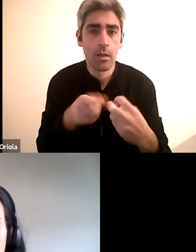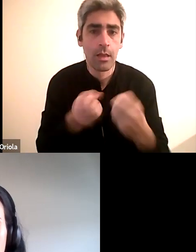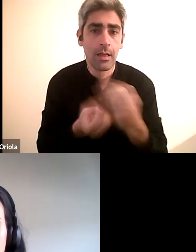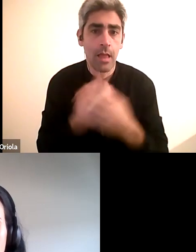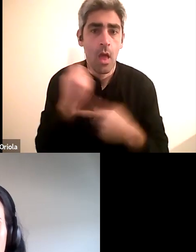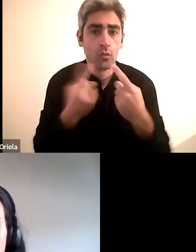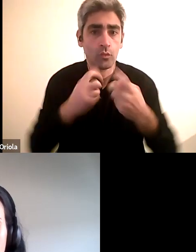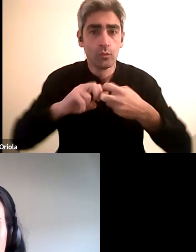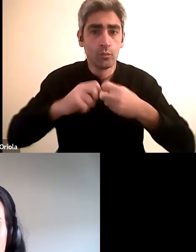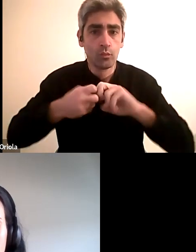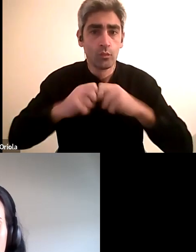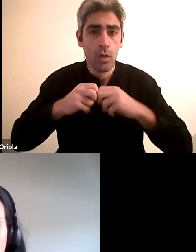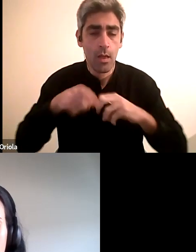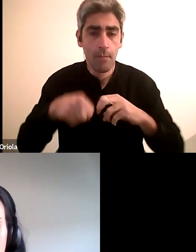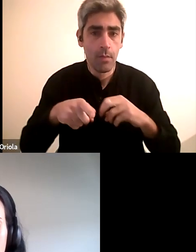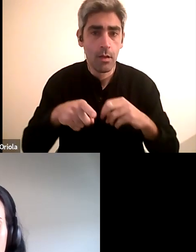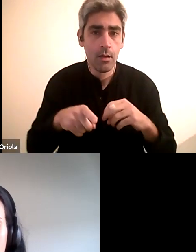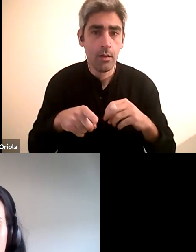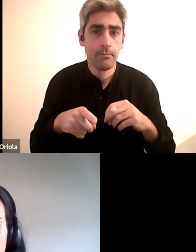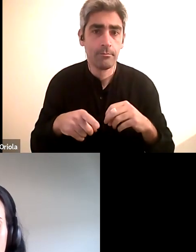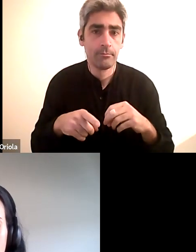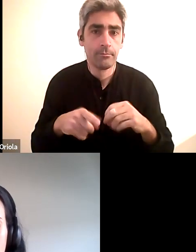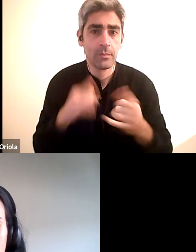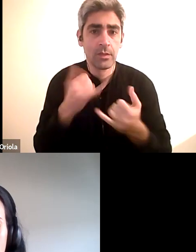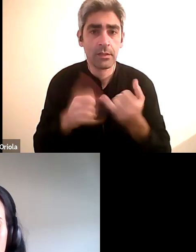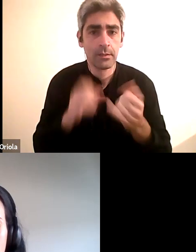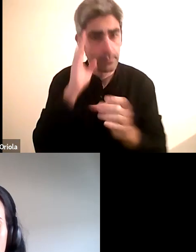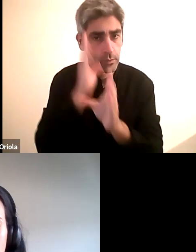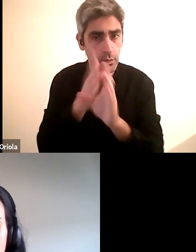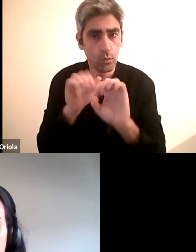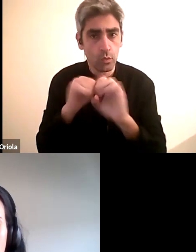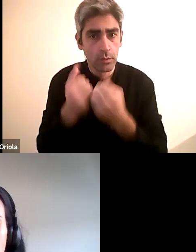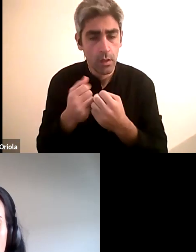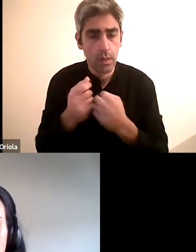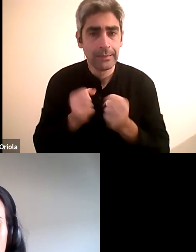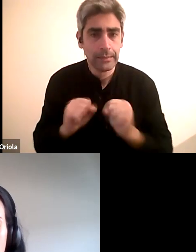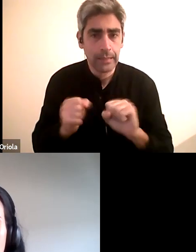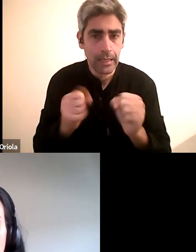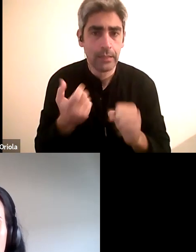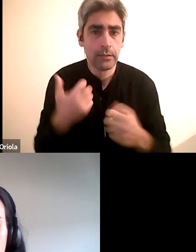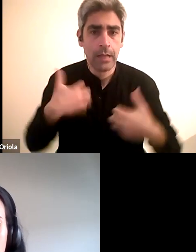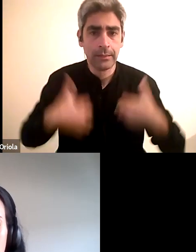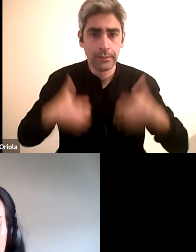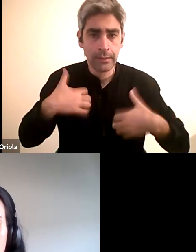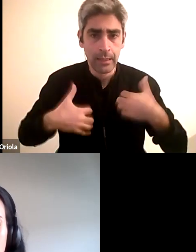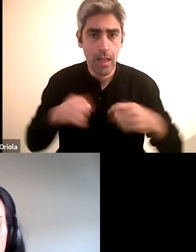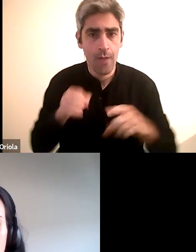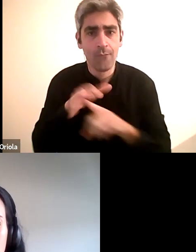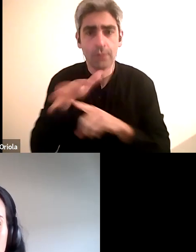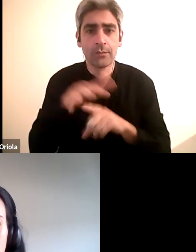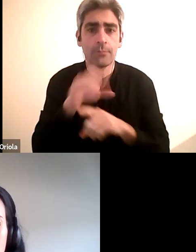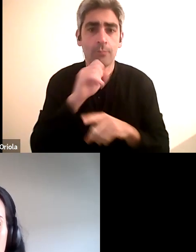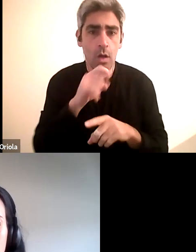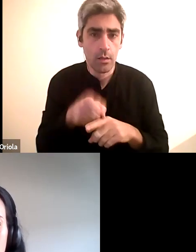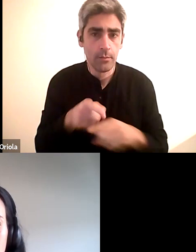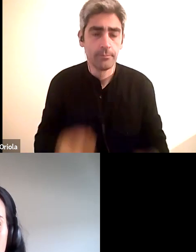alguns problemas de riscos psicossociais, alguns problemas de stress, alguns problemas de ansiedade e em alguém